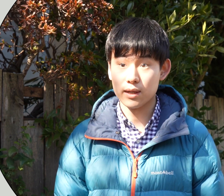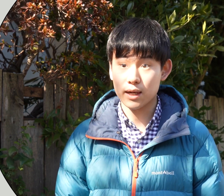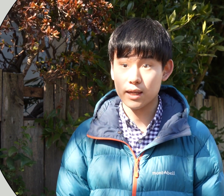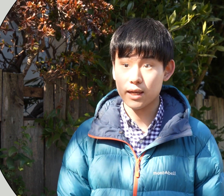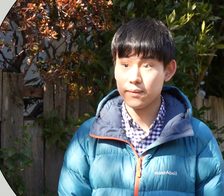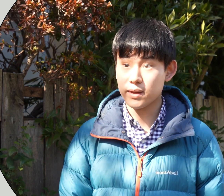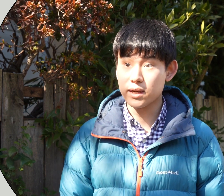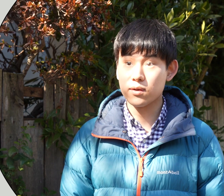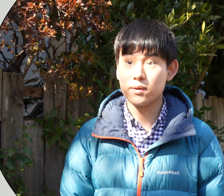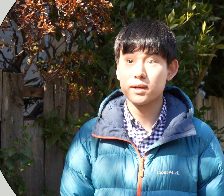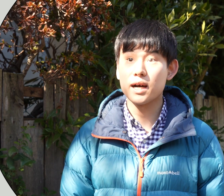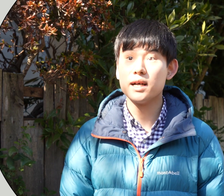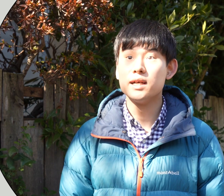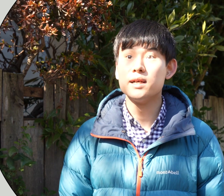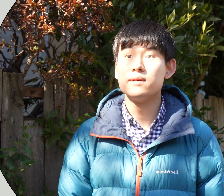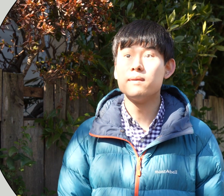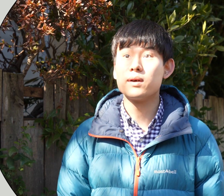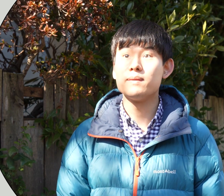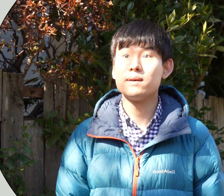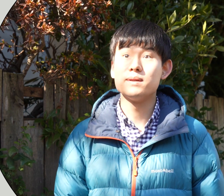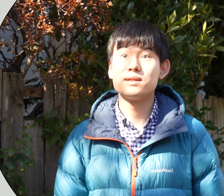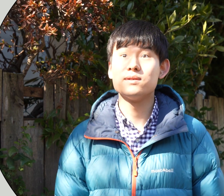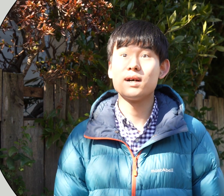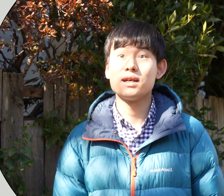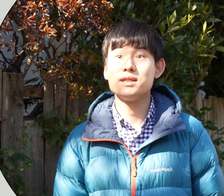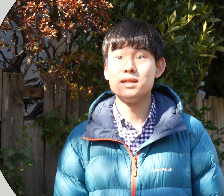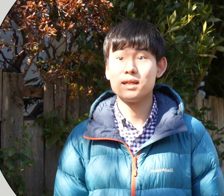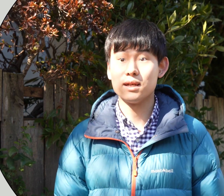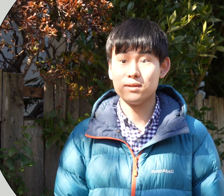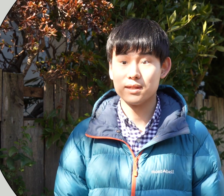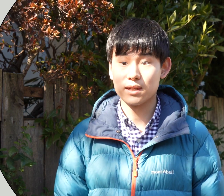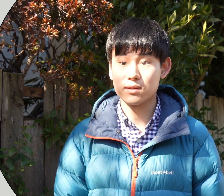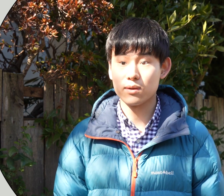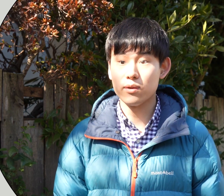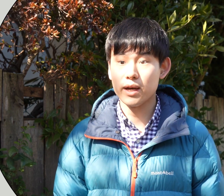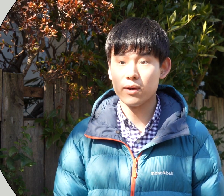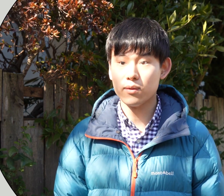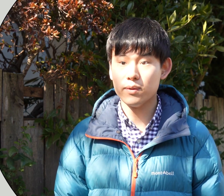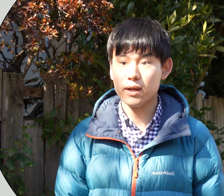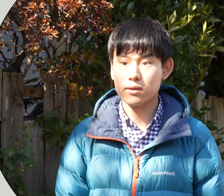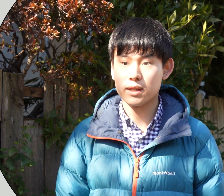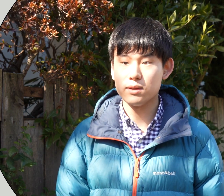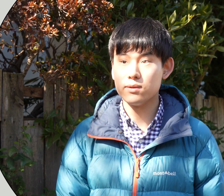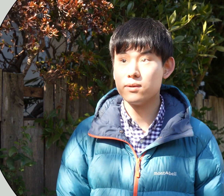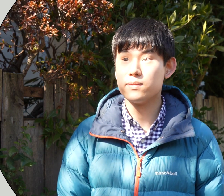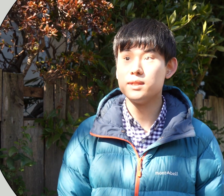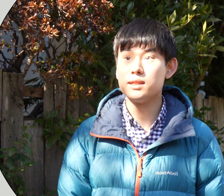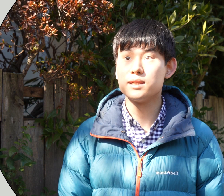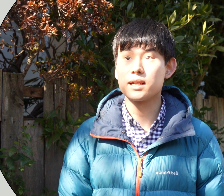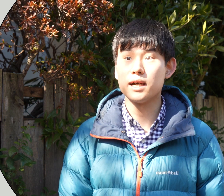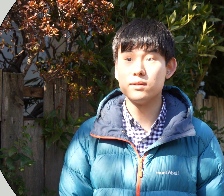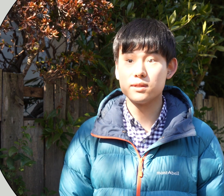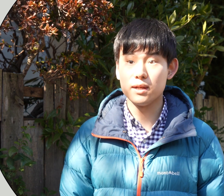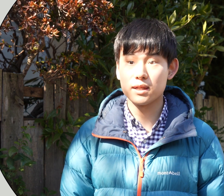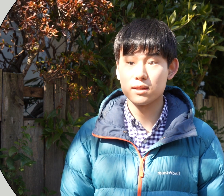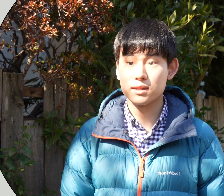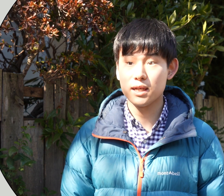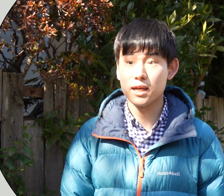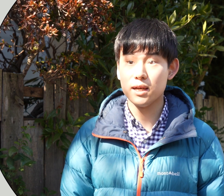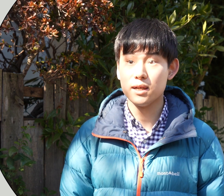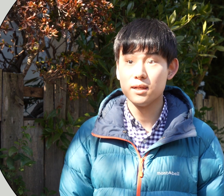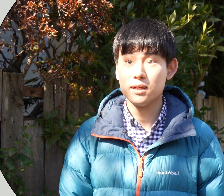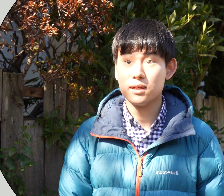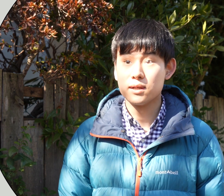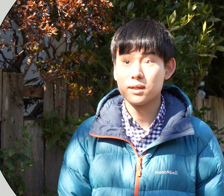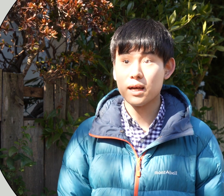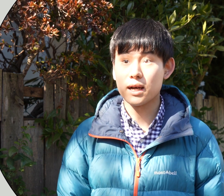くっていう中でで結構僕がまこれまた別の話になるんですけどその声を覚える時の世界の作り方とし